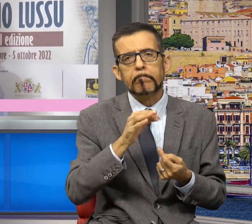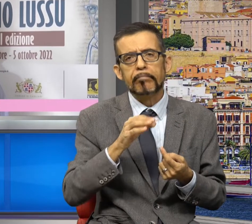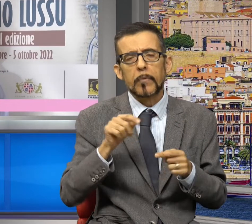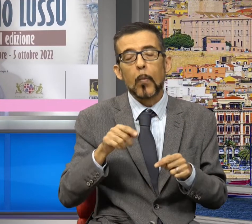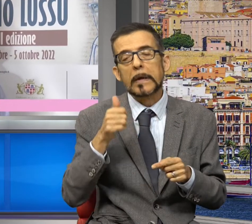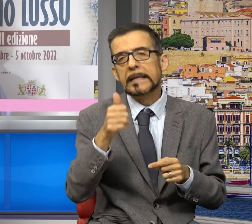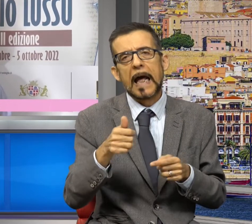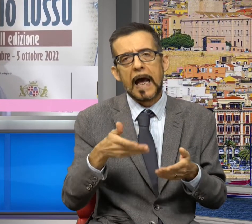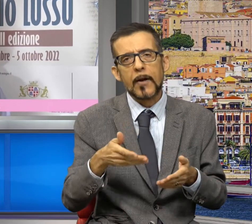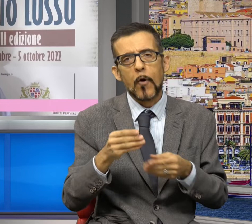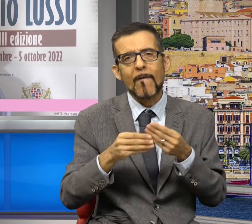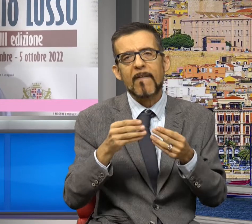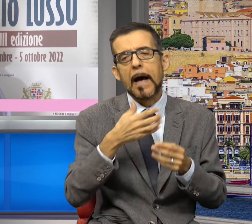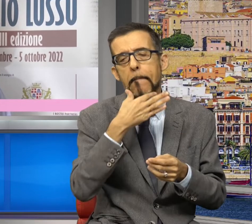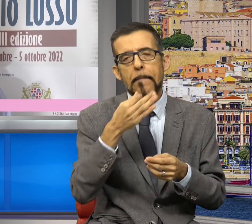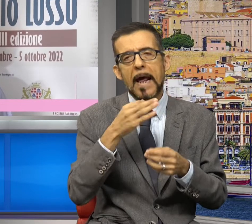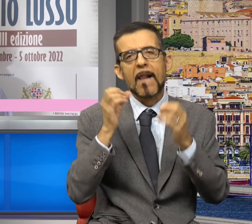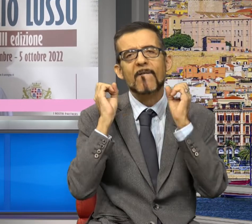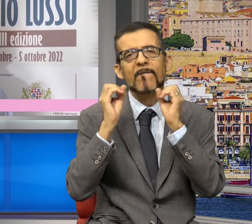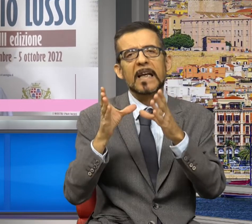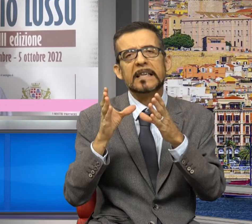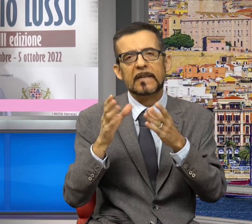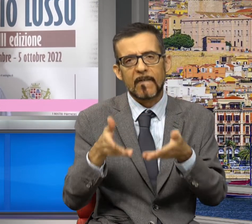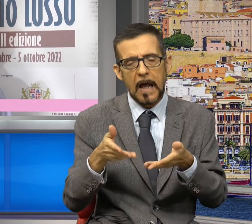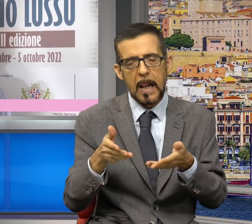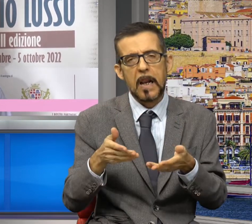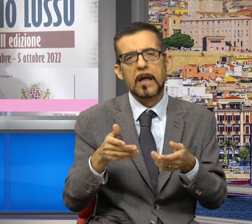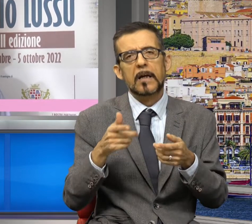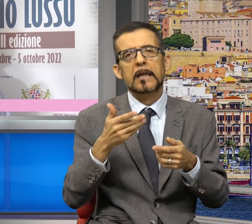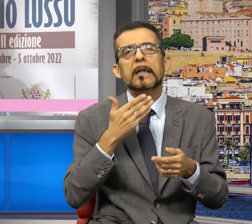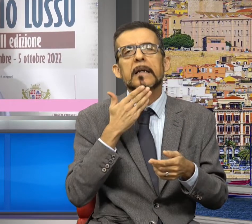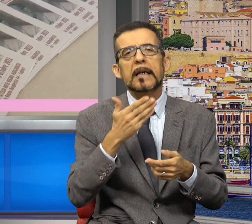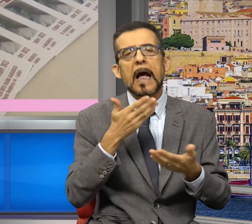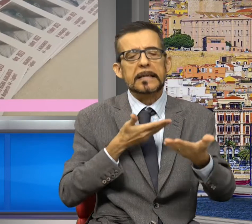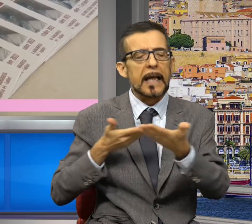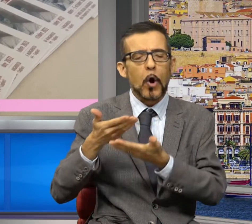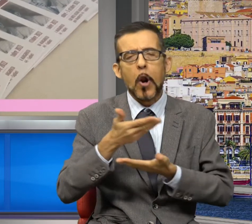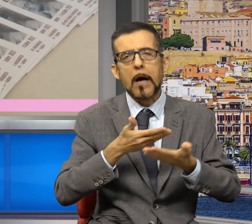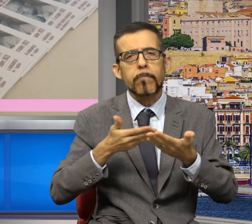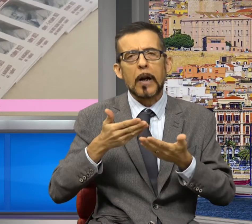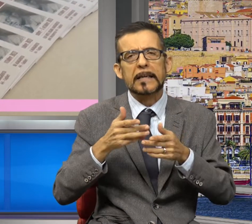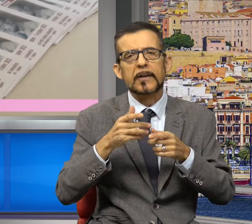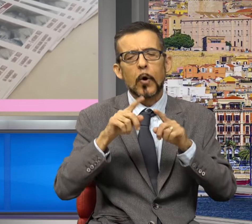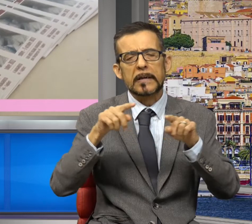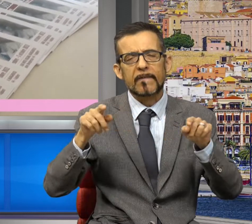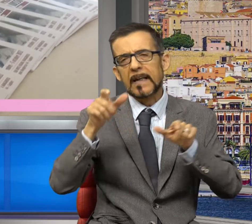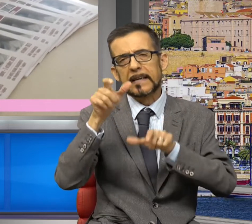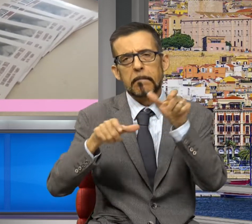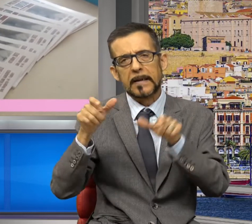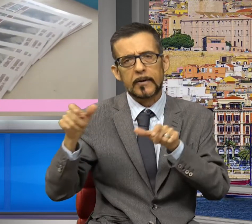un bel festival grazie alla collaborazione di diverse intelligenze. Ci saranno tantissimi